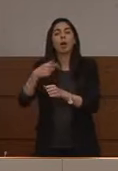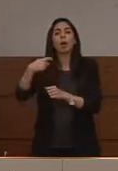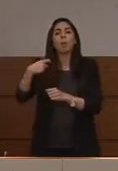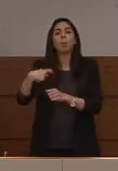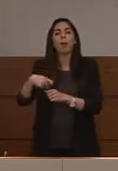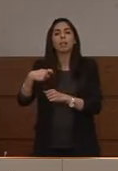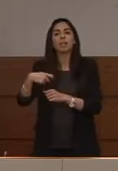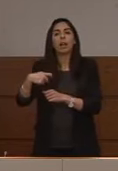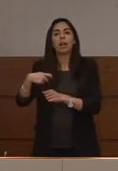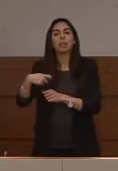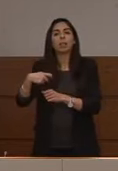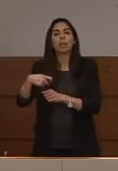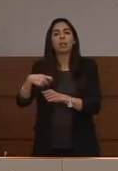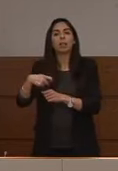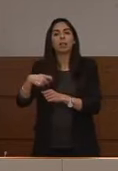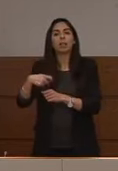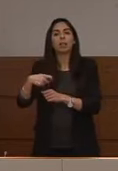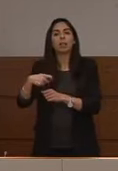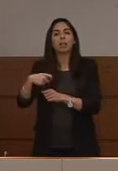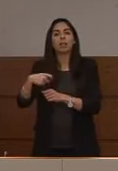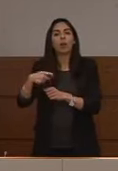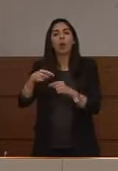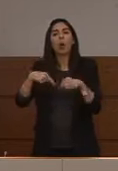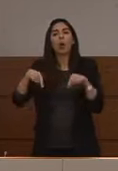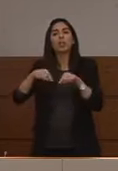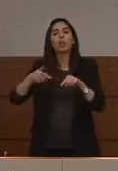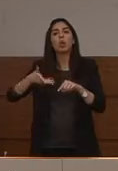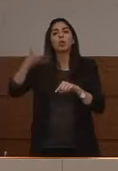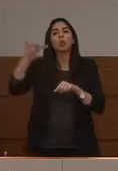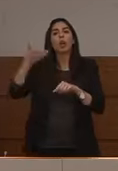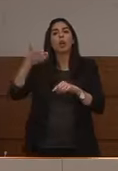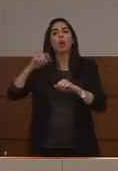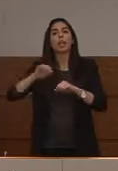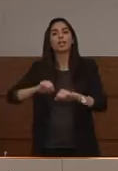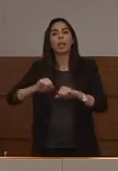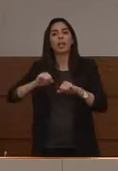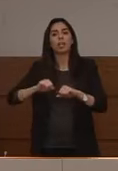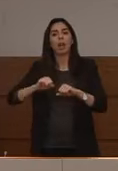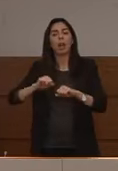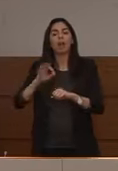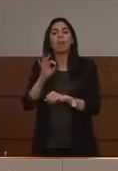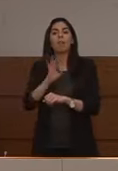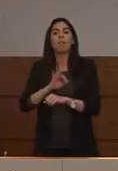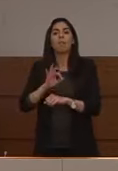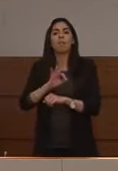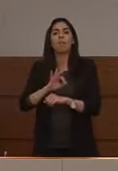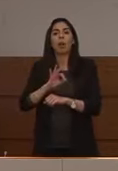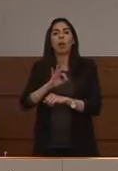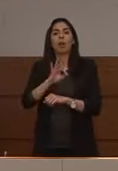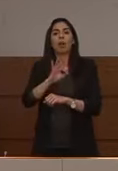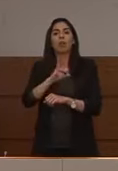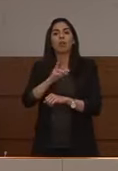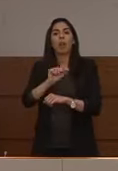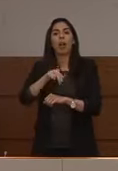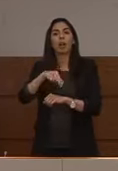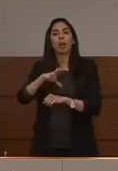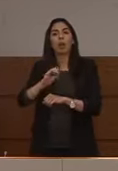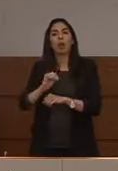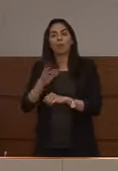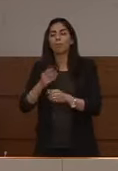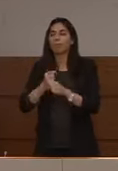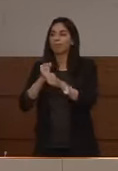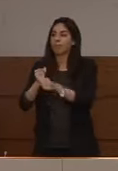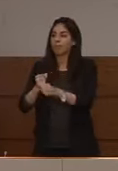del consiglio superiore della sanità franco prego attesa parola